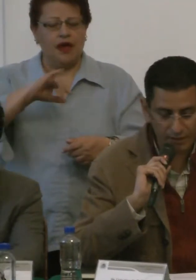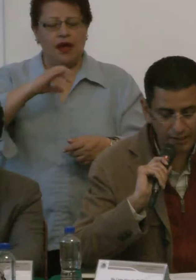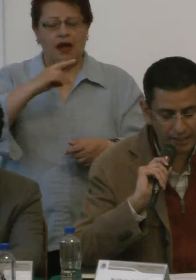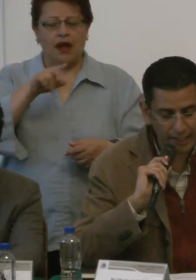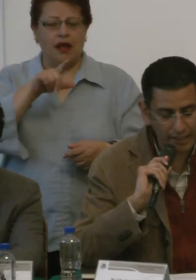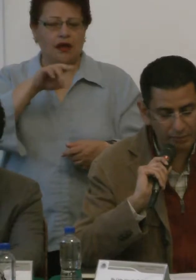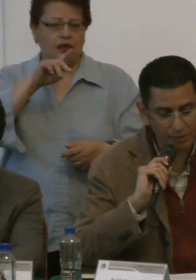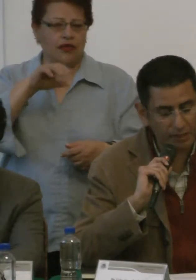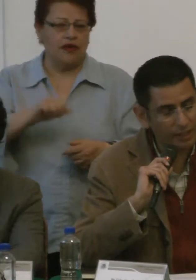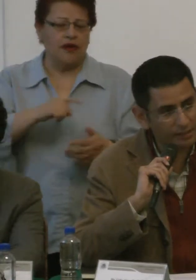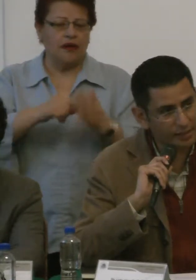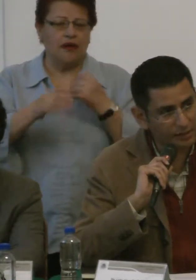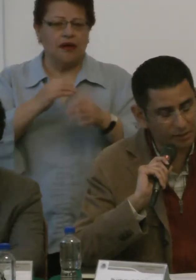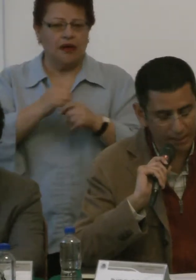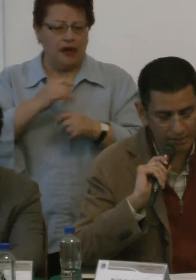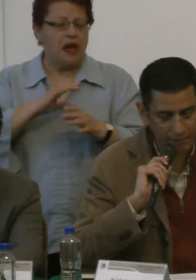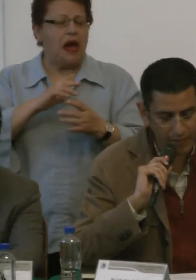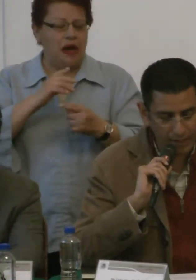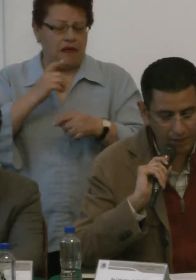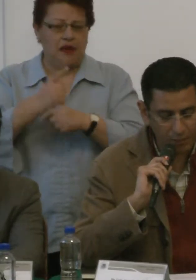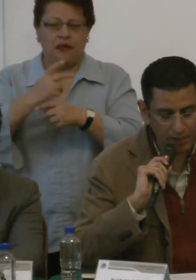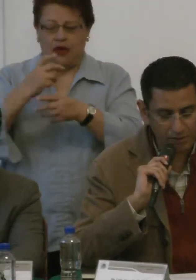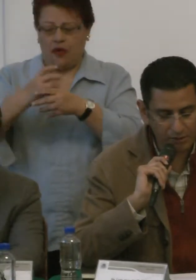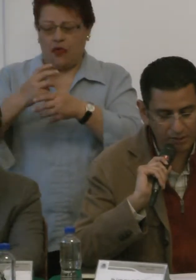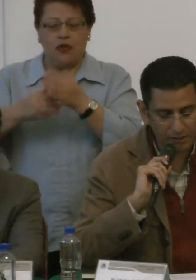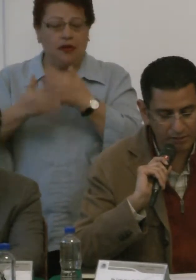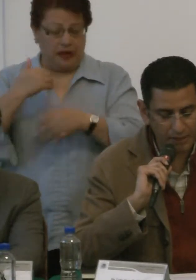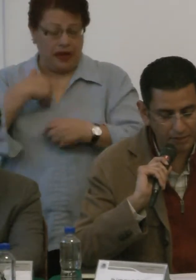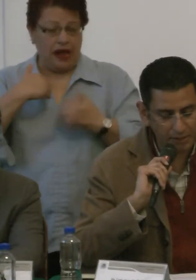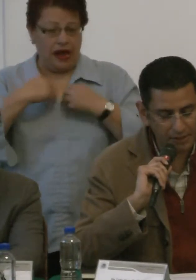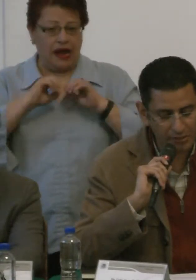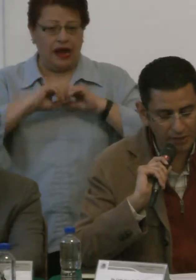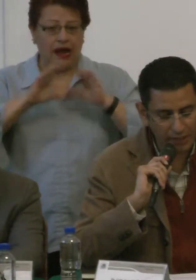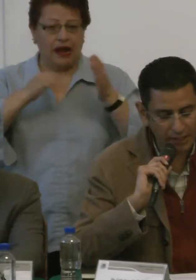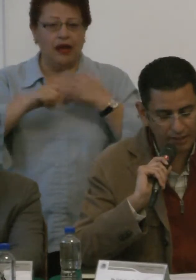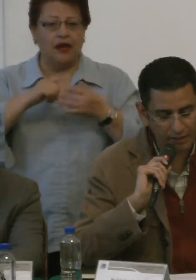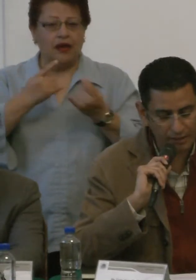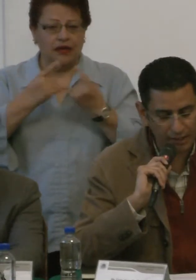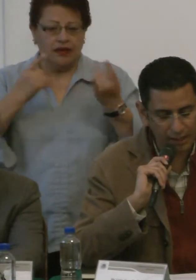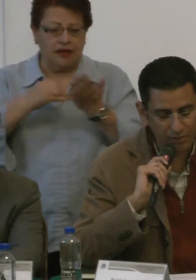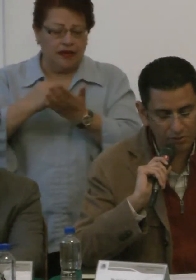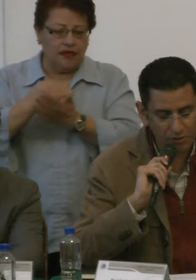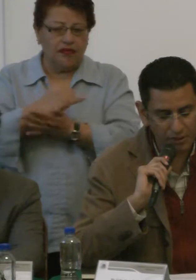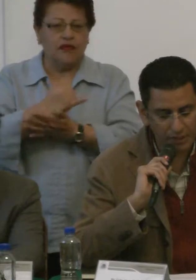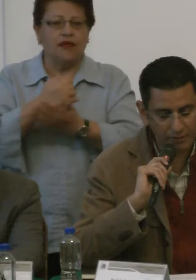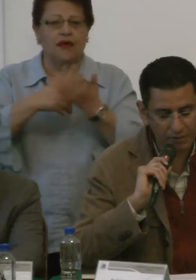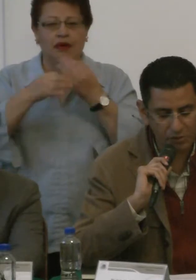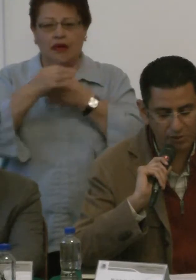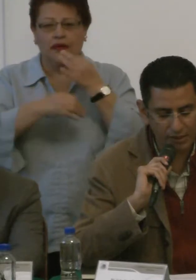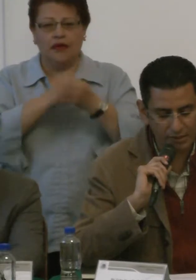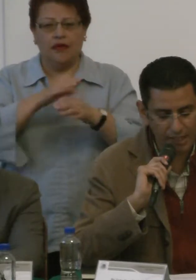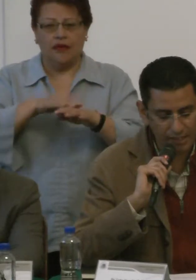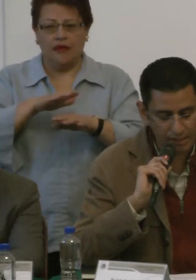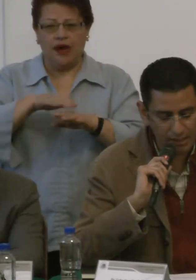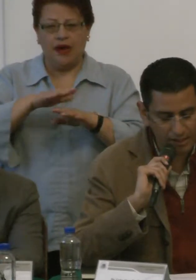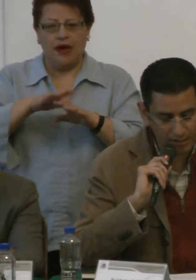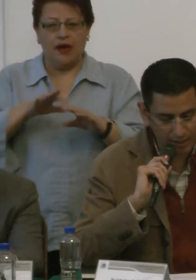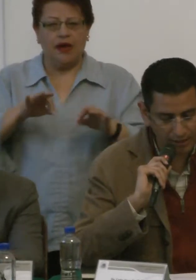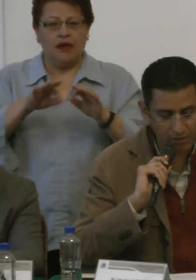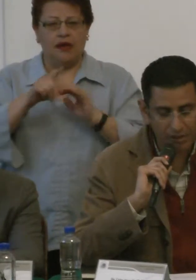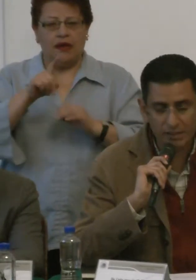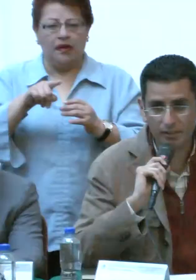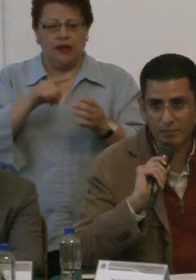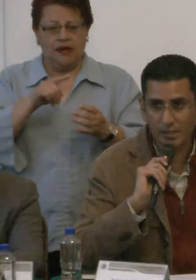Sheinbaum, tiene claras las prioridades de la ciudad y por eso es una determinación histórica el anuncio de un incremento sustancial